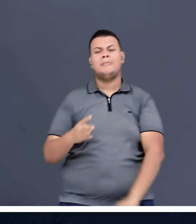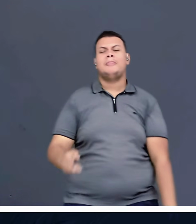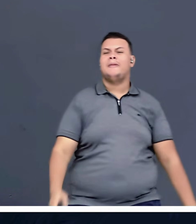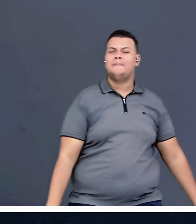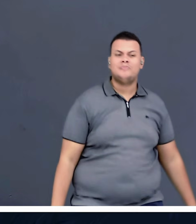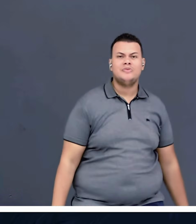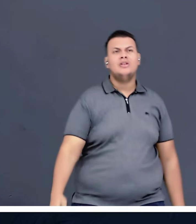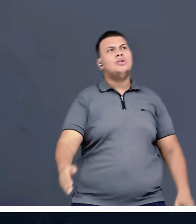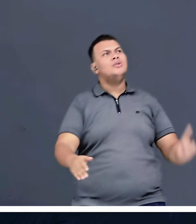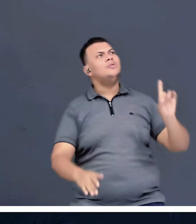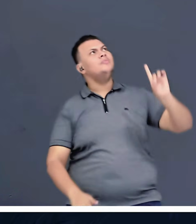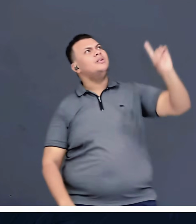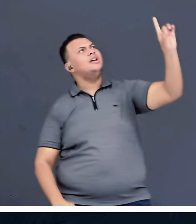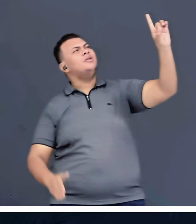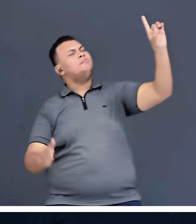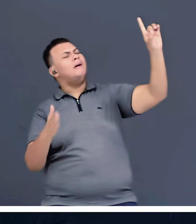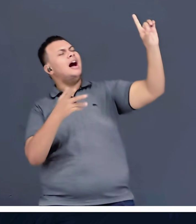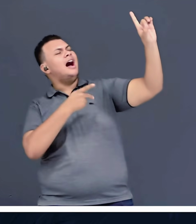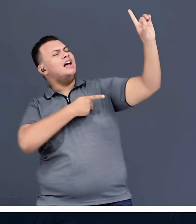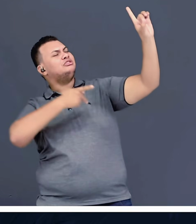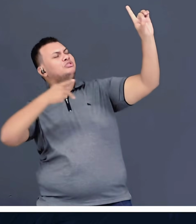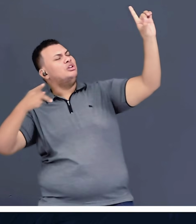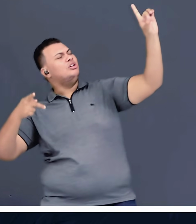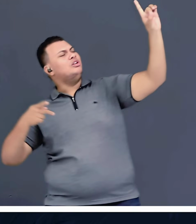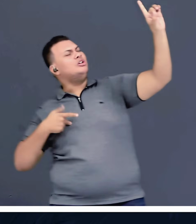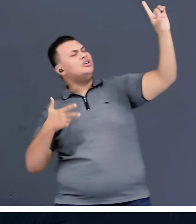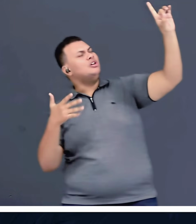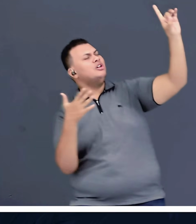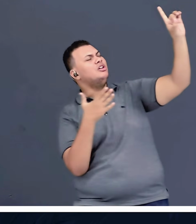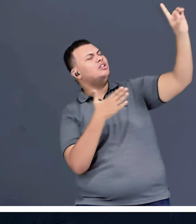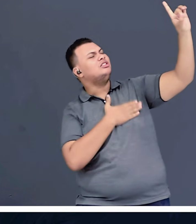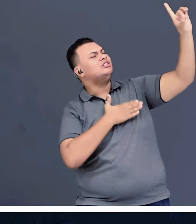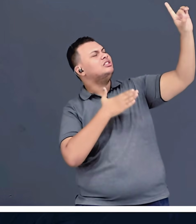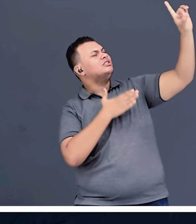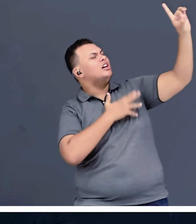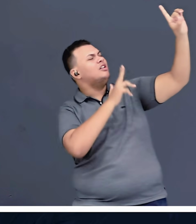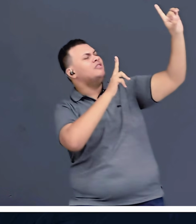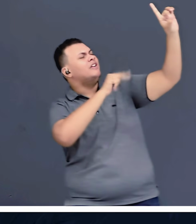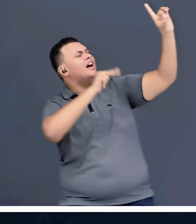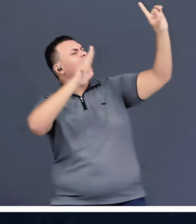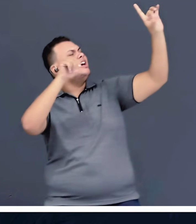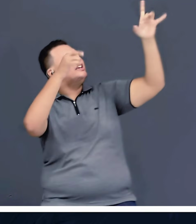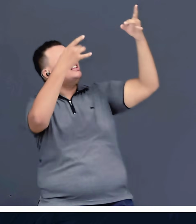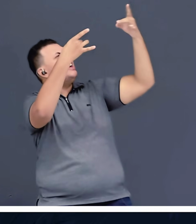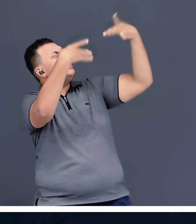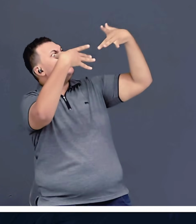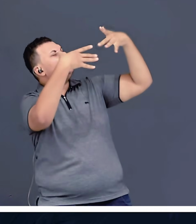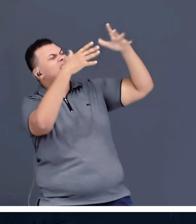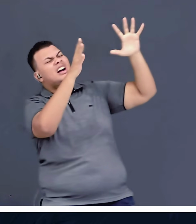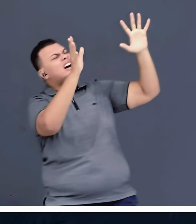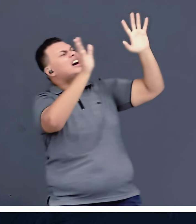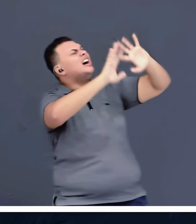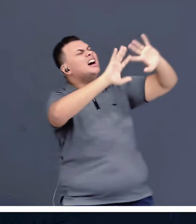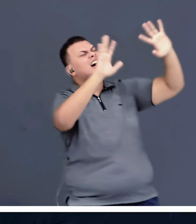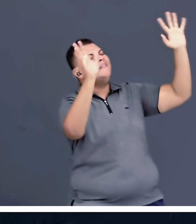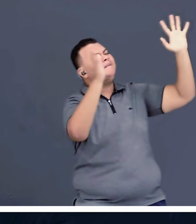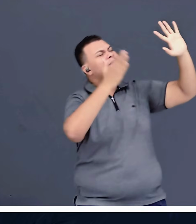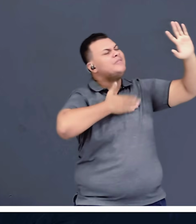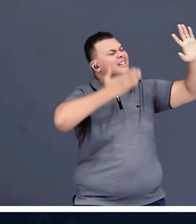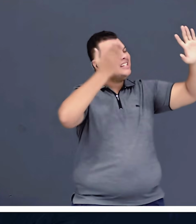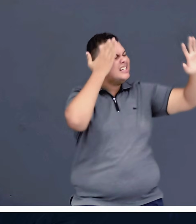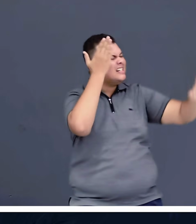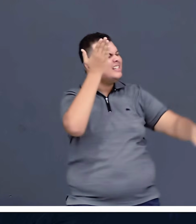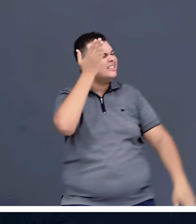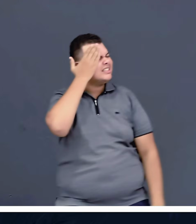uma vez. Meu pastor não vai deixar. Eu